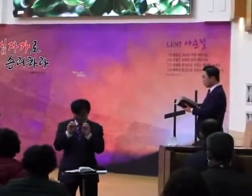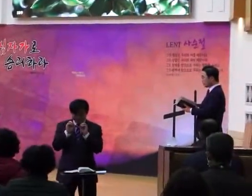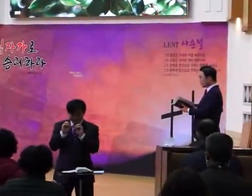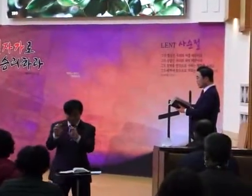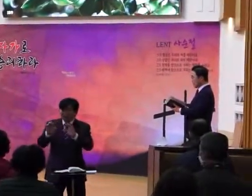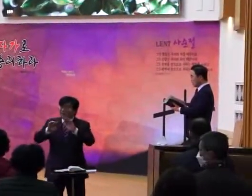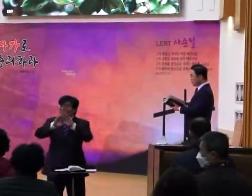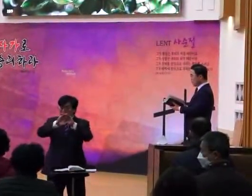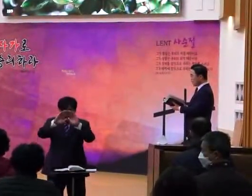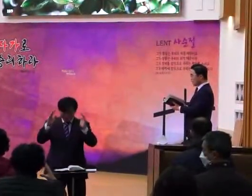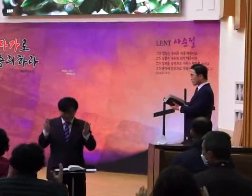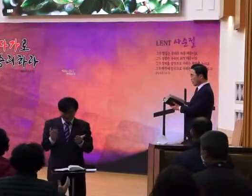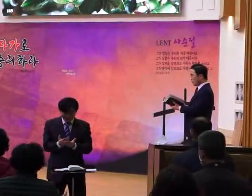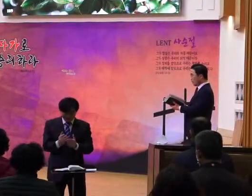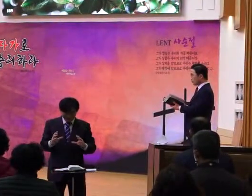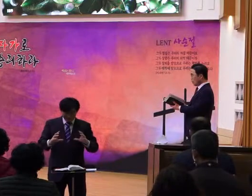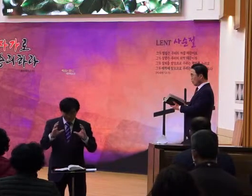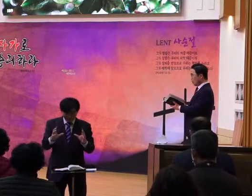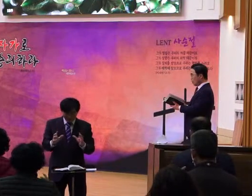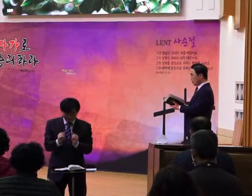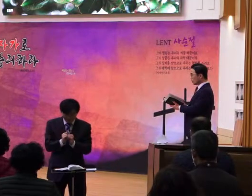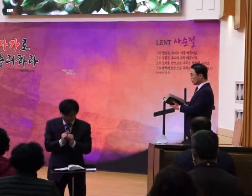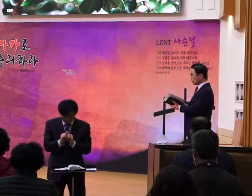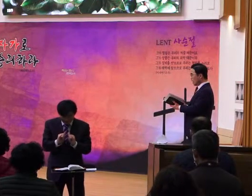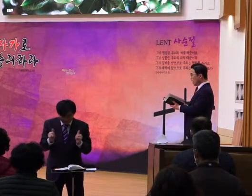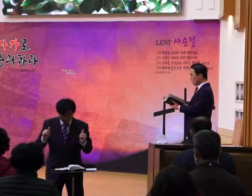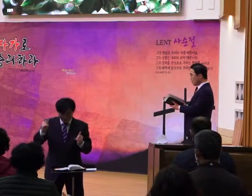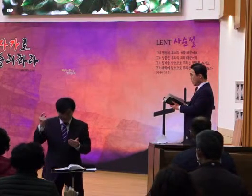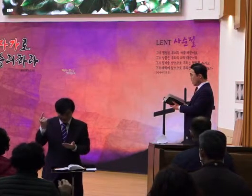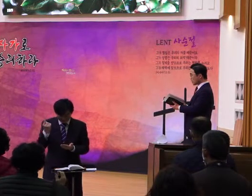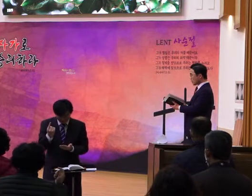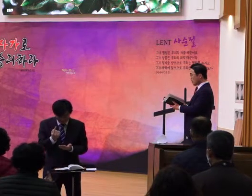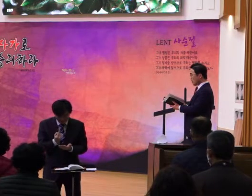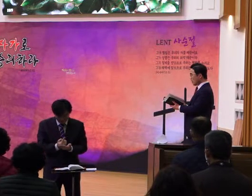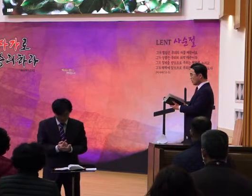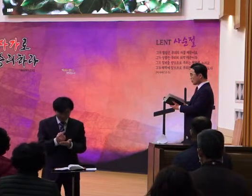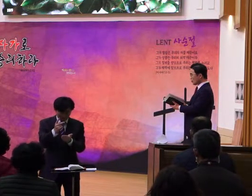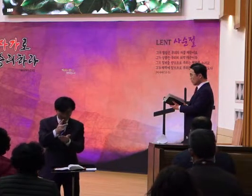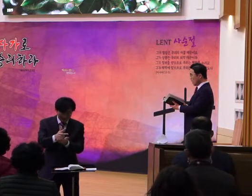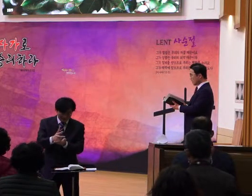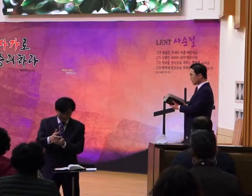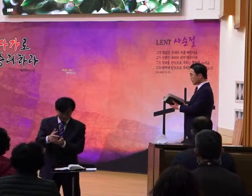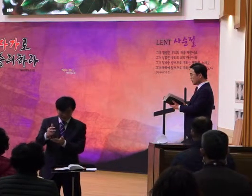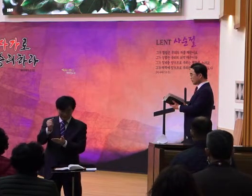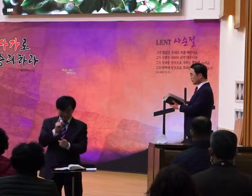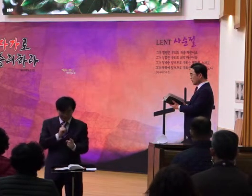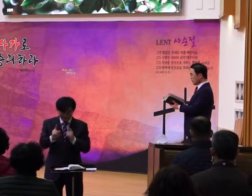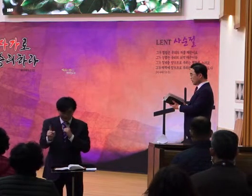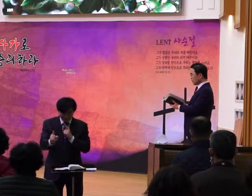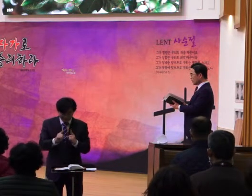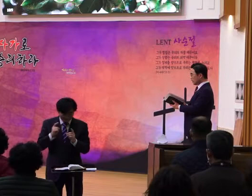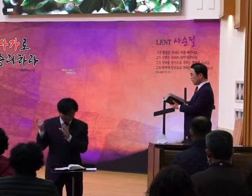거라니 만 백성 모두 나와서 그 말씀